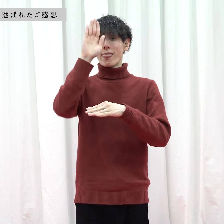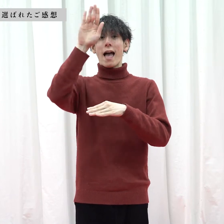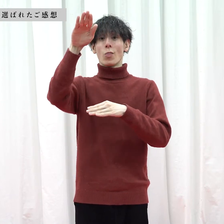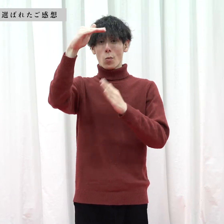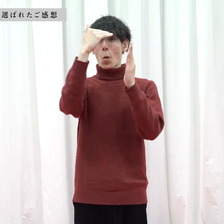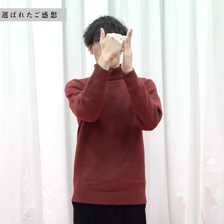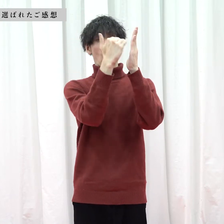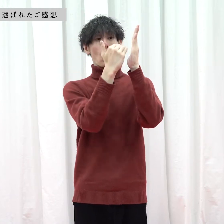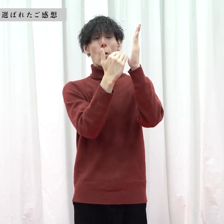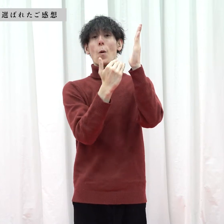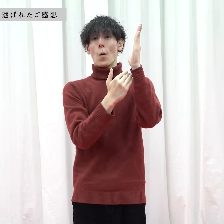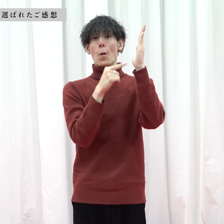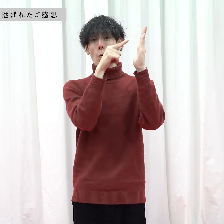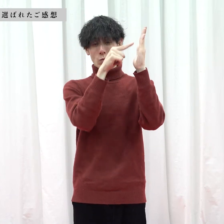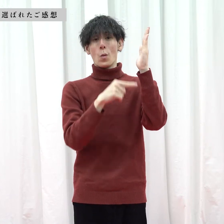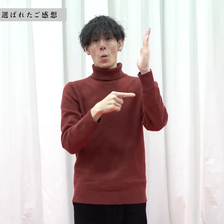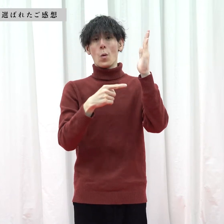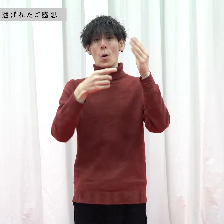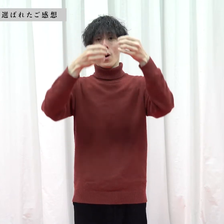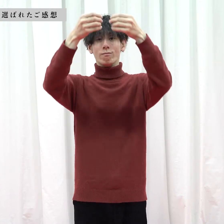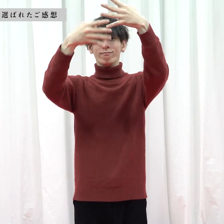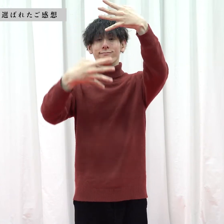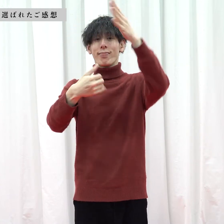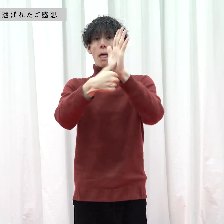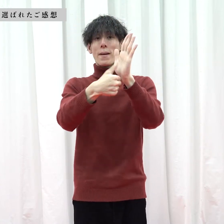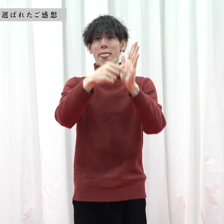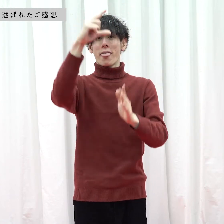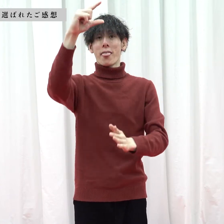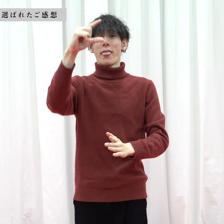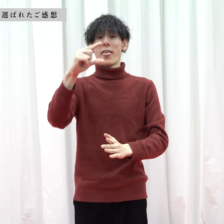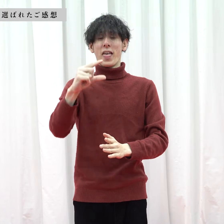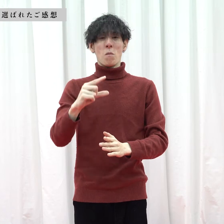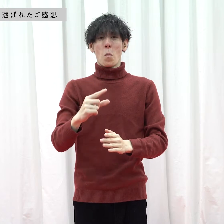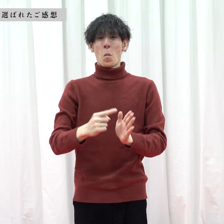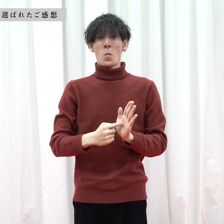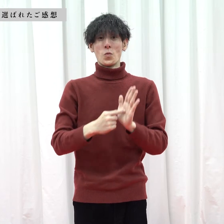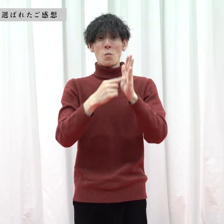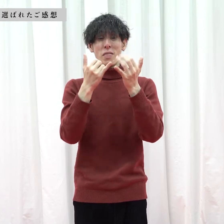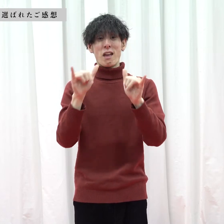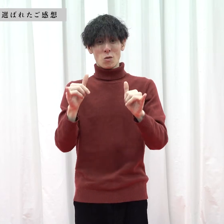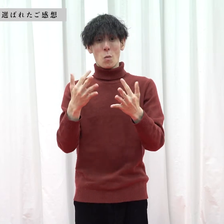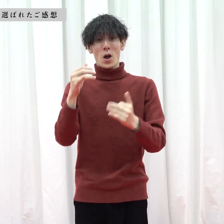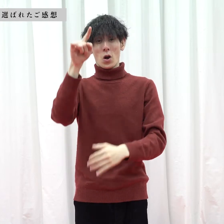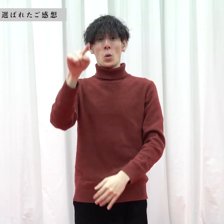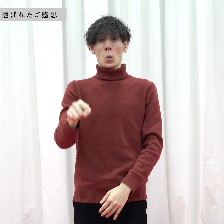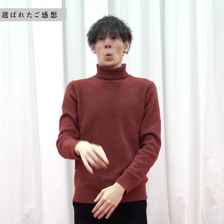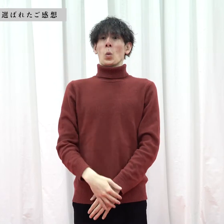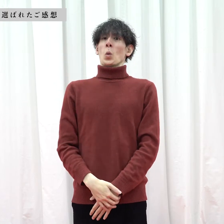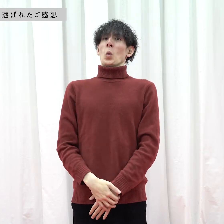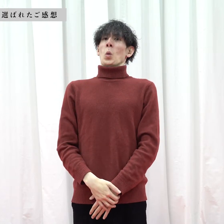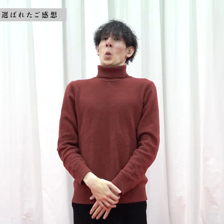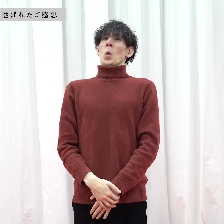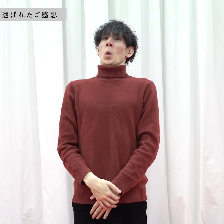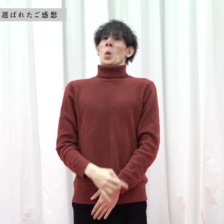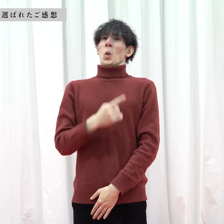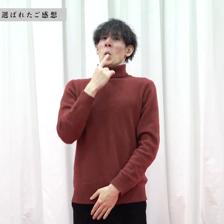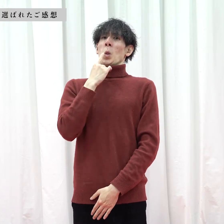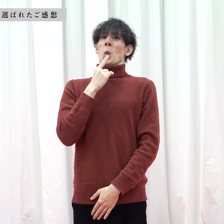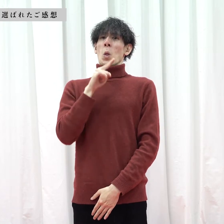もう受かった後この項目を見てどなたが受かったかというふうに見た時に有名な方がたくさんいらっしゃって